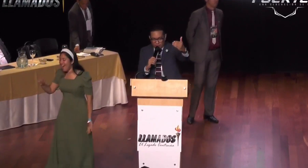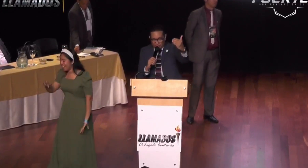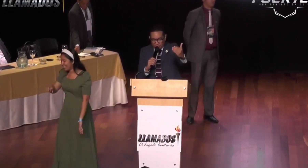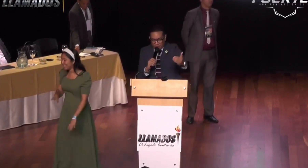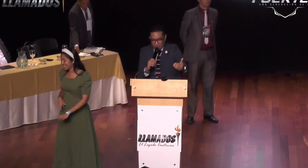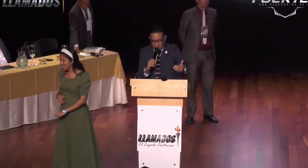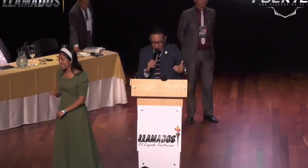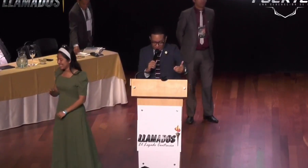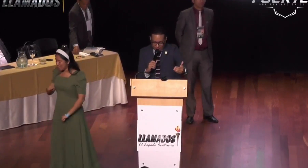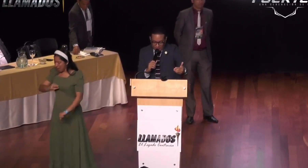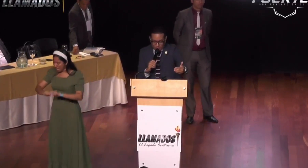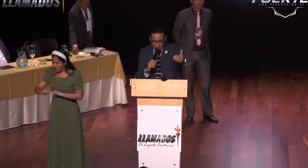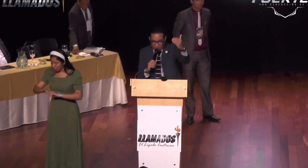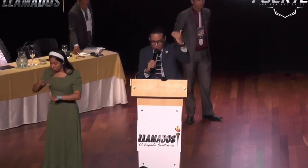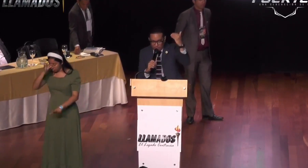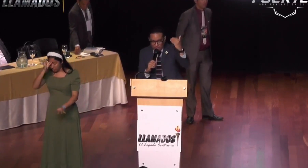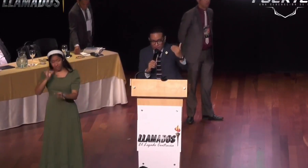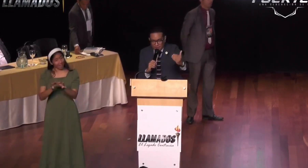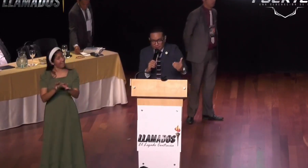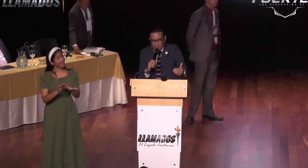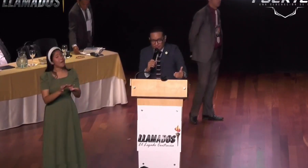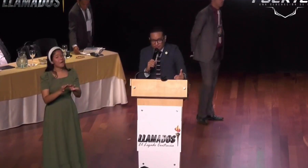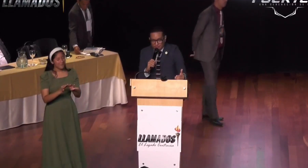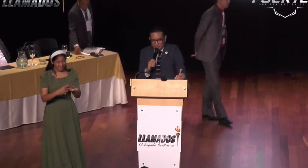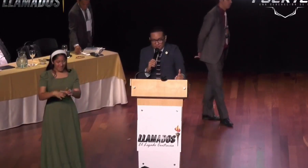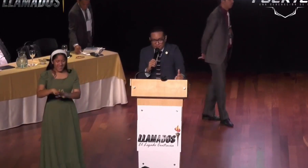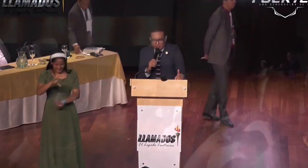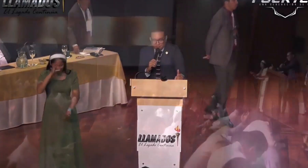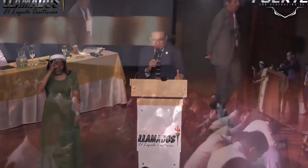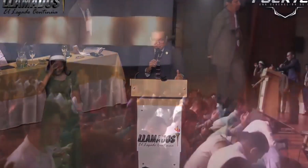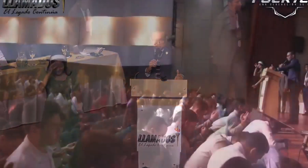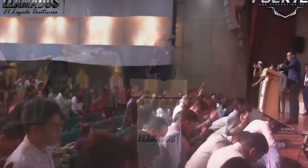Por la fe Noé. Voy a terminar. Por la fe Noé.